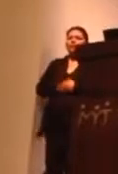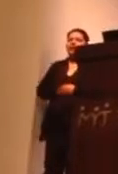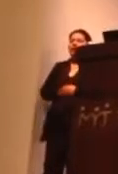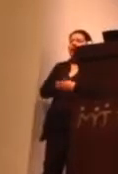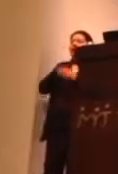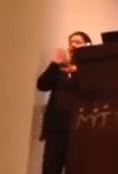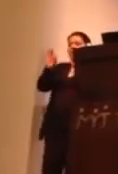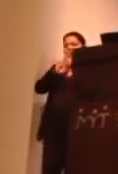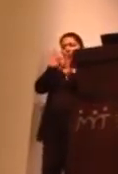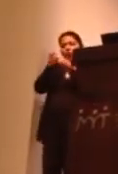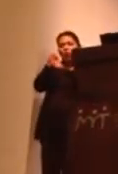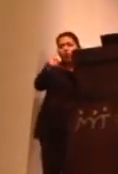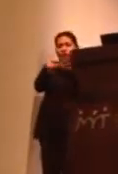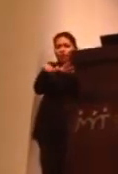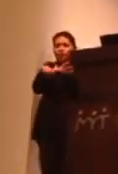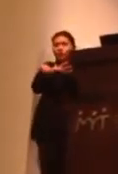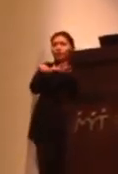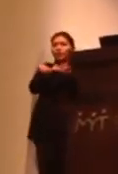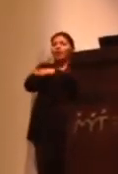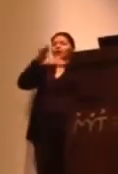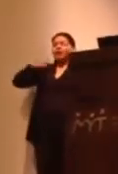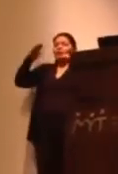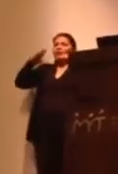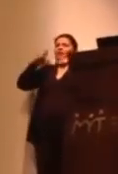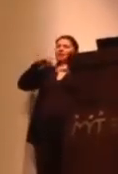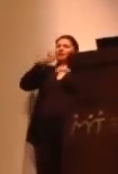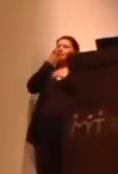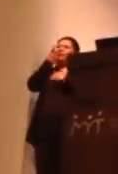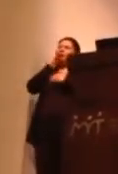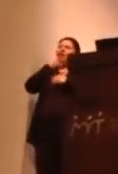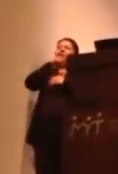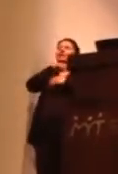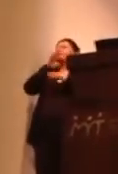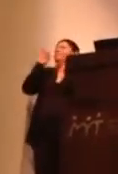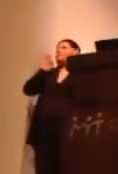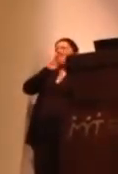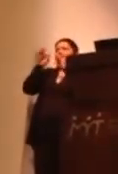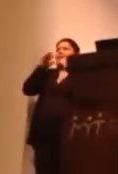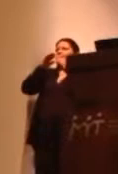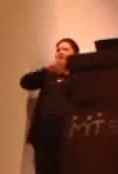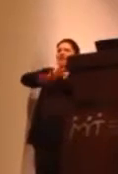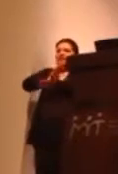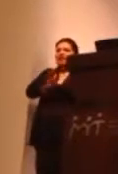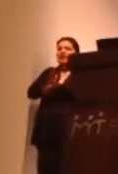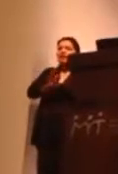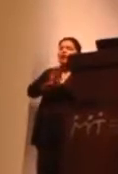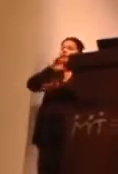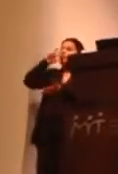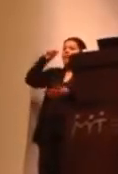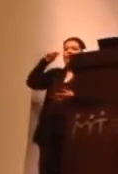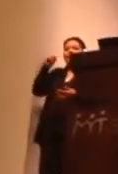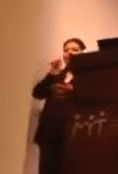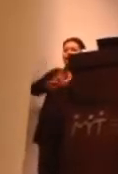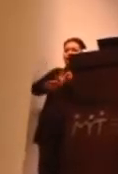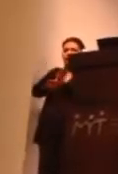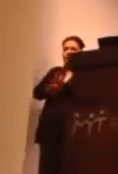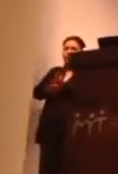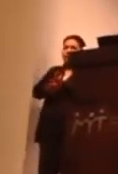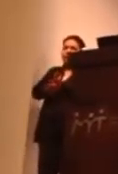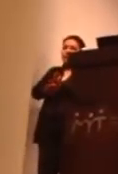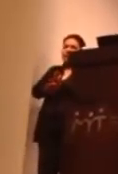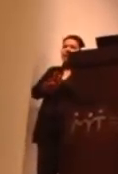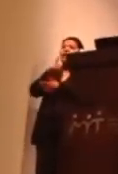Cuando hablamos de control de emociones, a veces me dicen, ay, es que control de emociones es represión. No es represión,